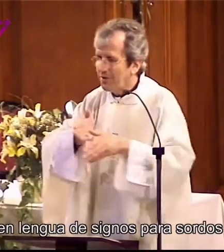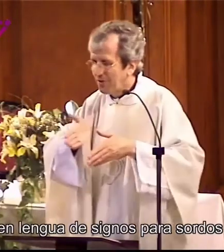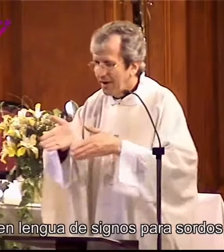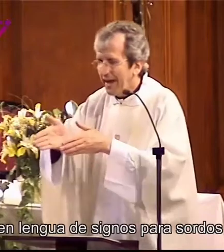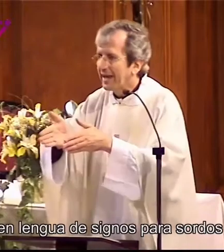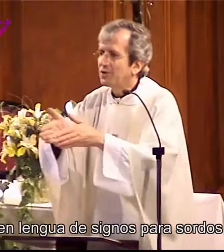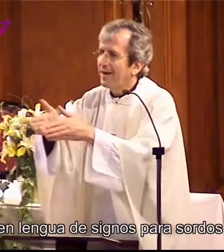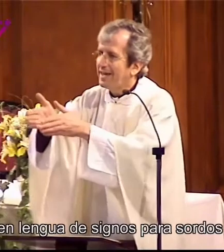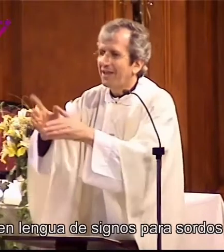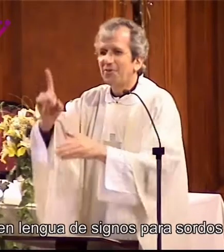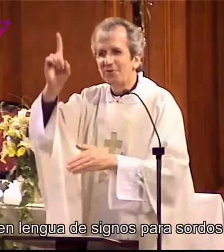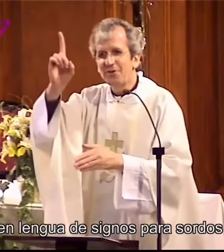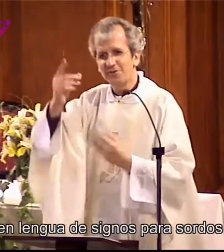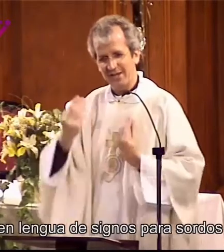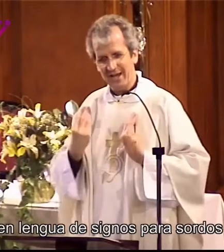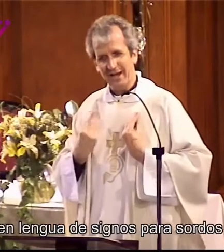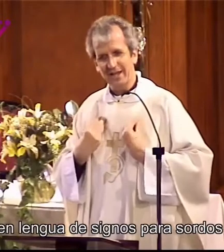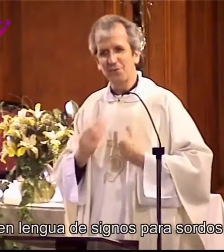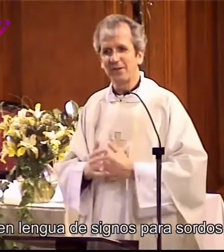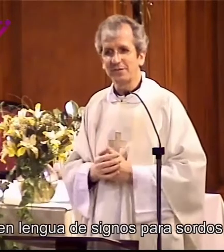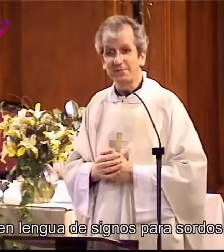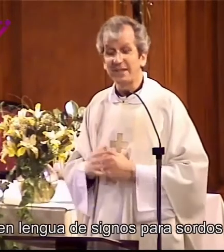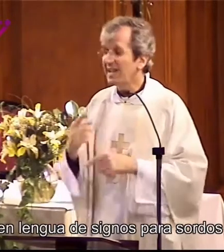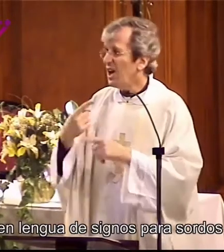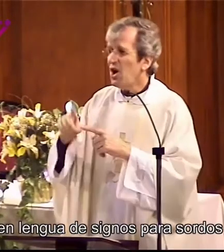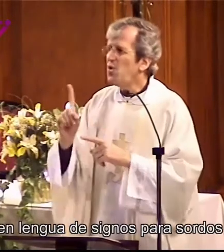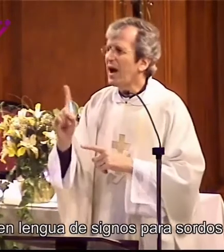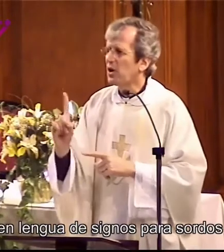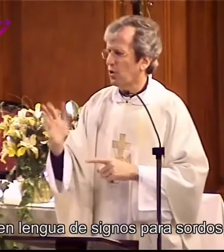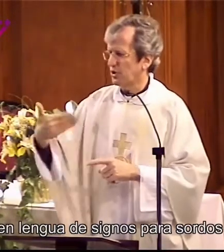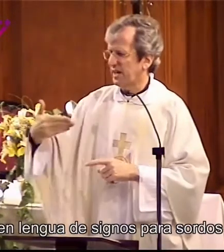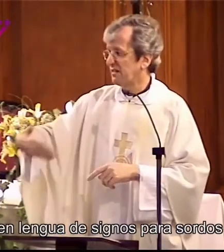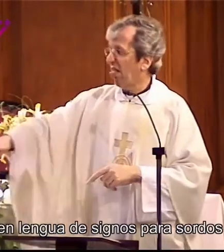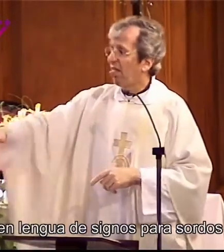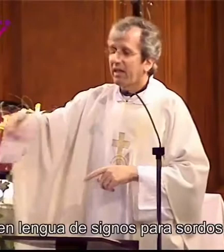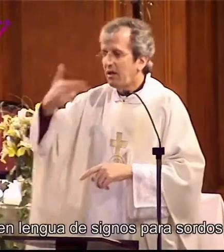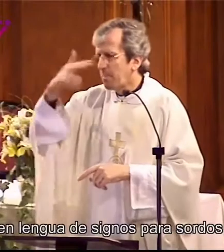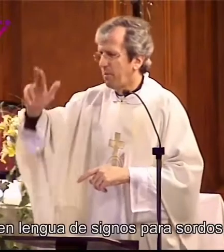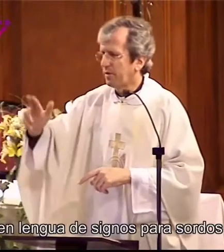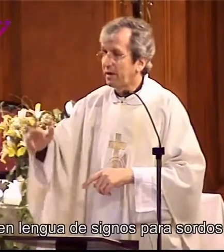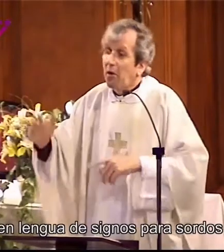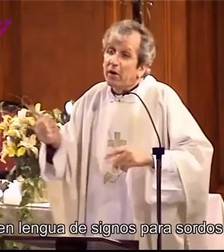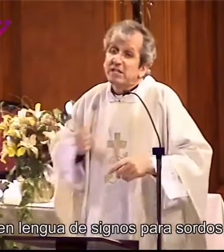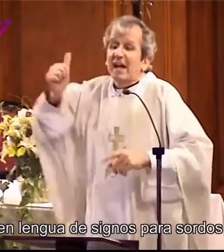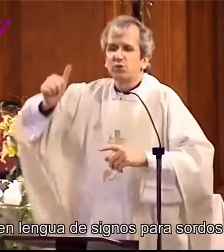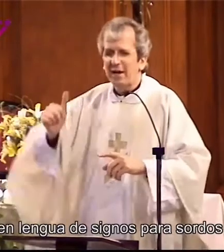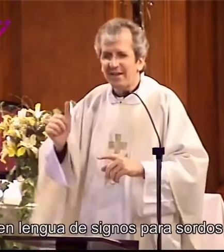en que nos va guiando Dios en cada una de nuestras vidas. No hay cosas que no importen o que es casualidad.